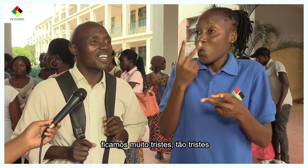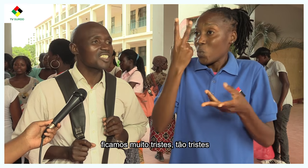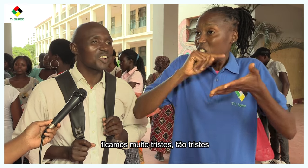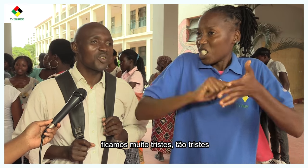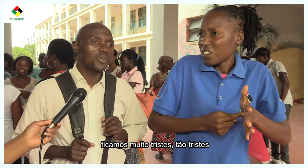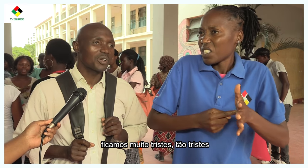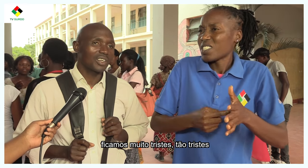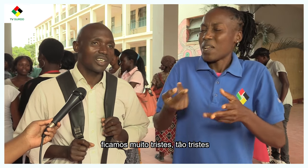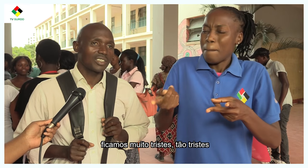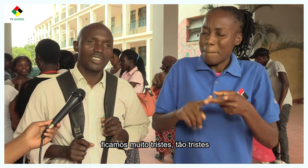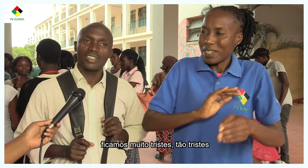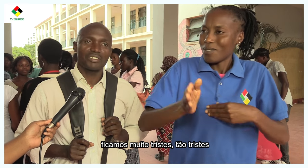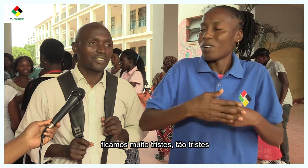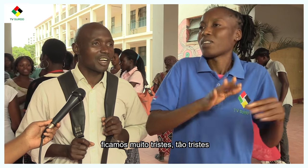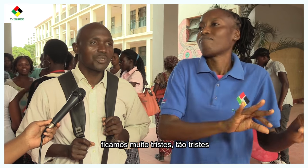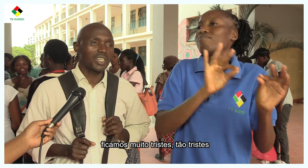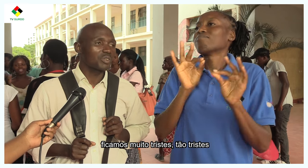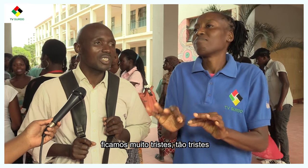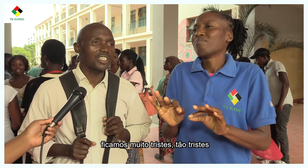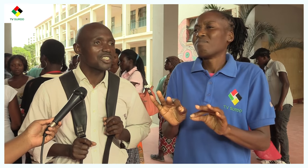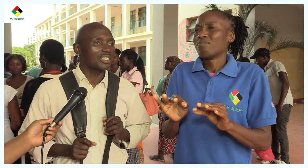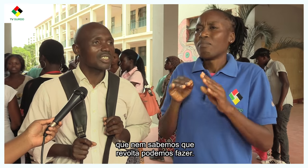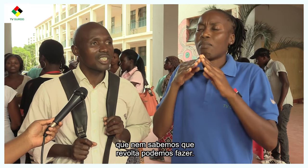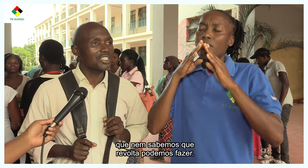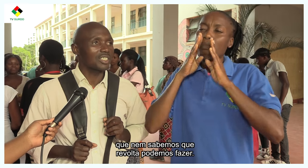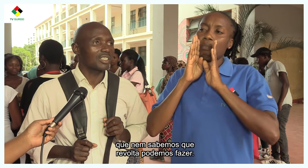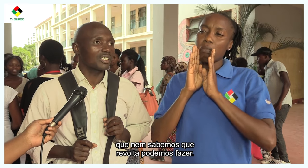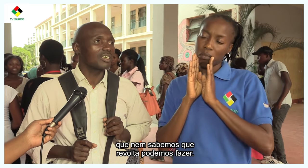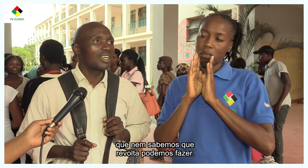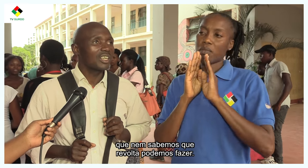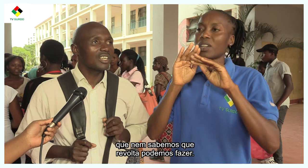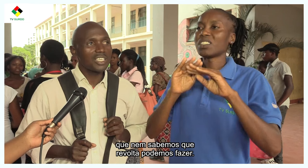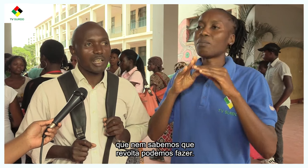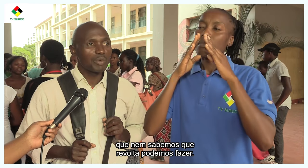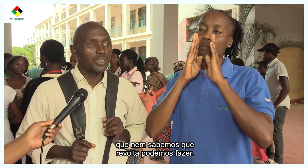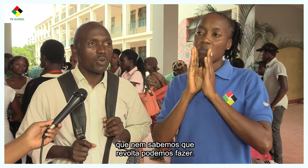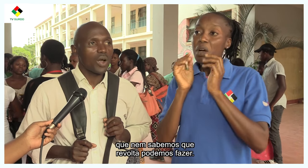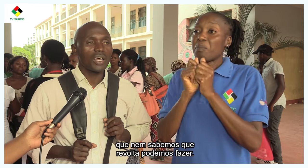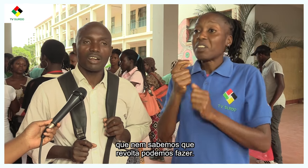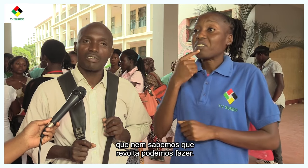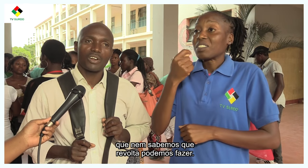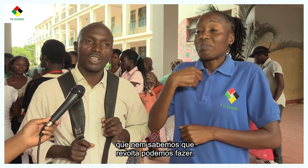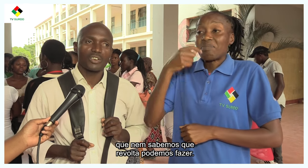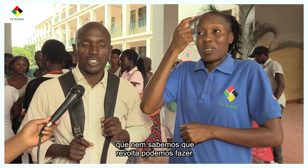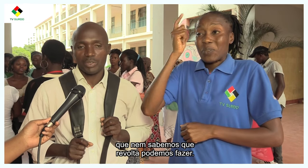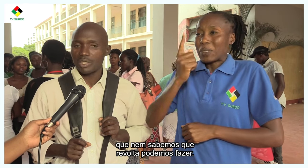cancelou, ficamos tanto tristes, tristes que nem sabemos qual é a revolta que nós podemos